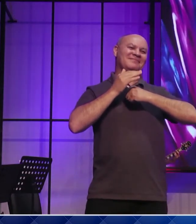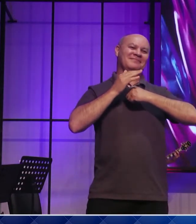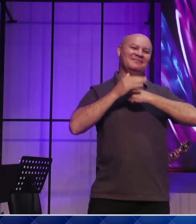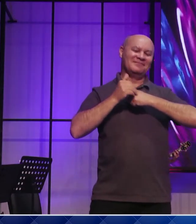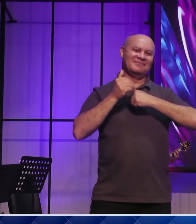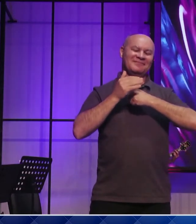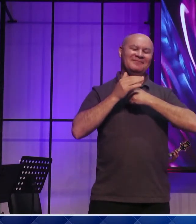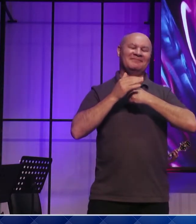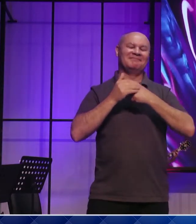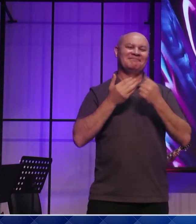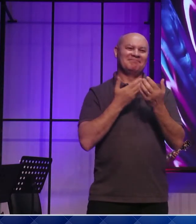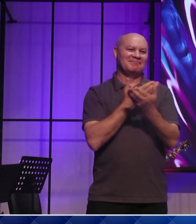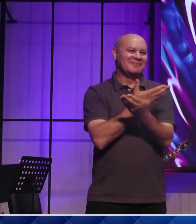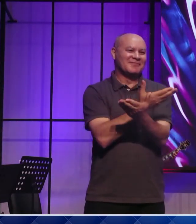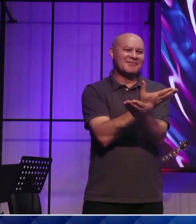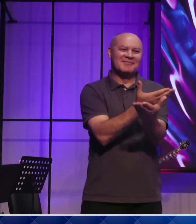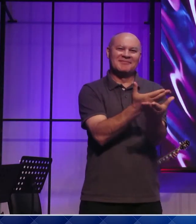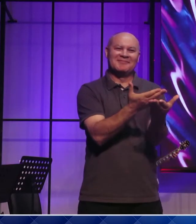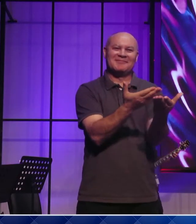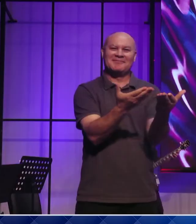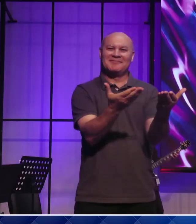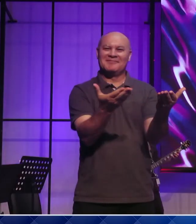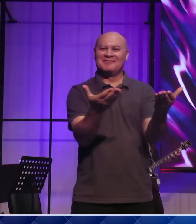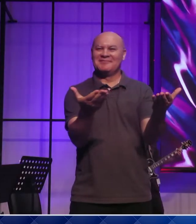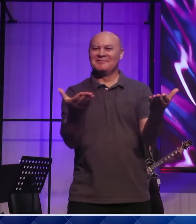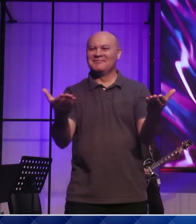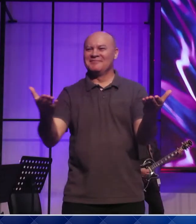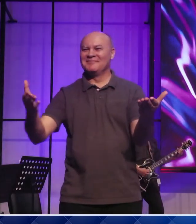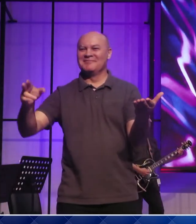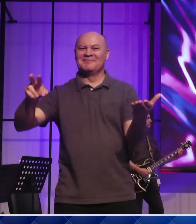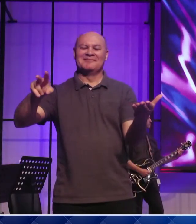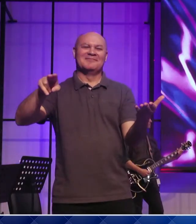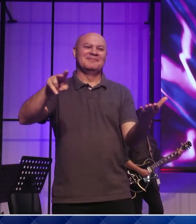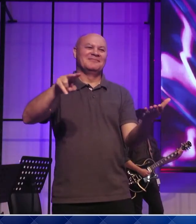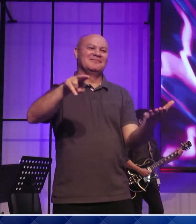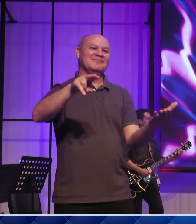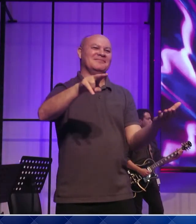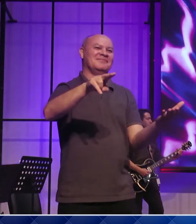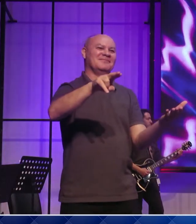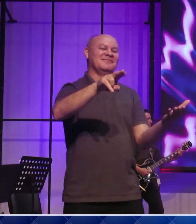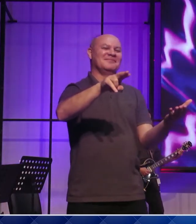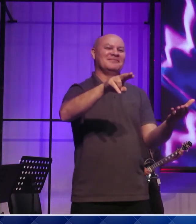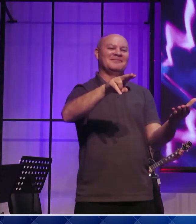precioso és para mim. Aleluia, Pai.